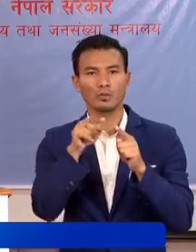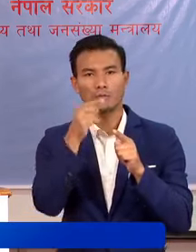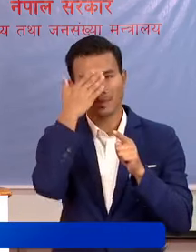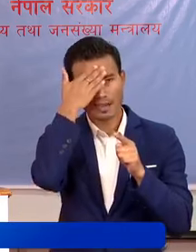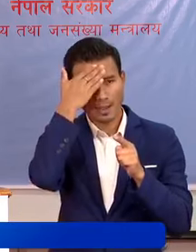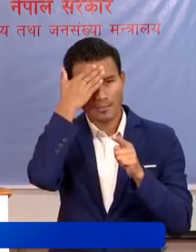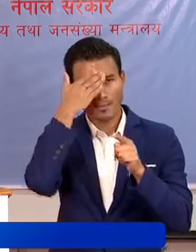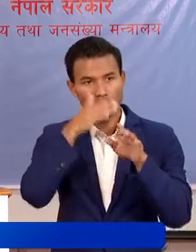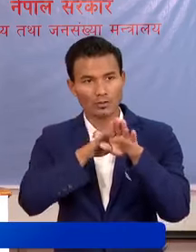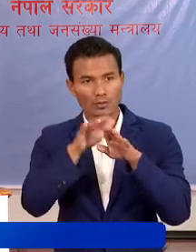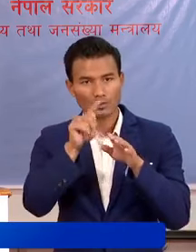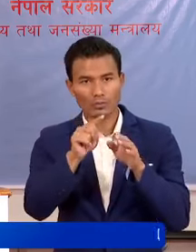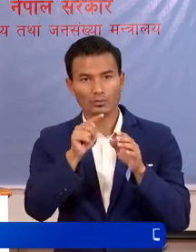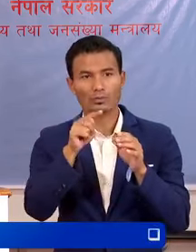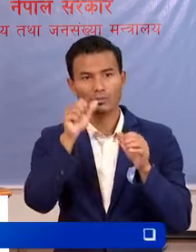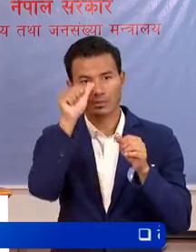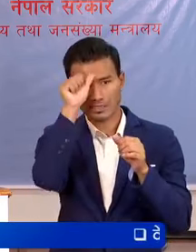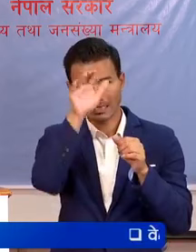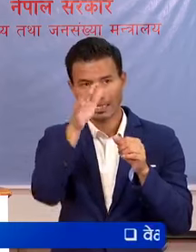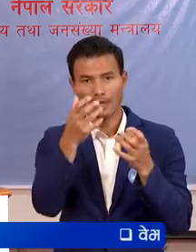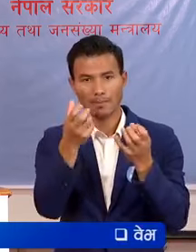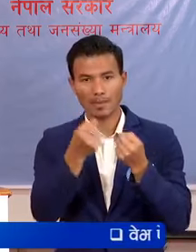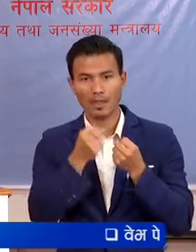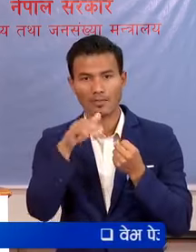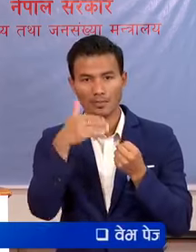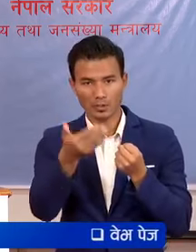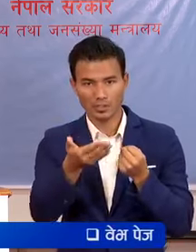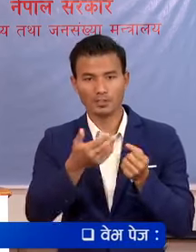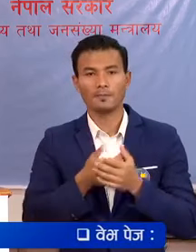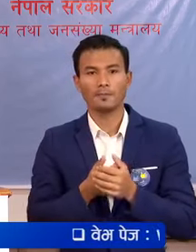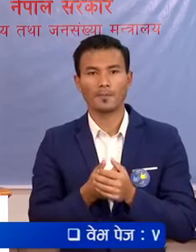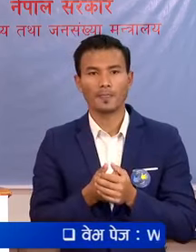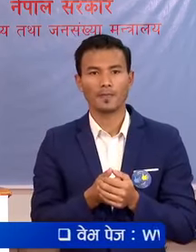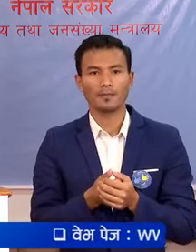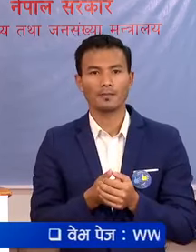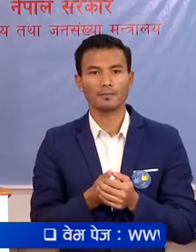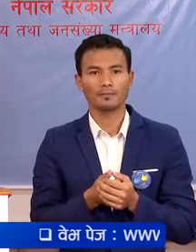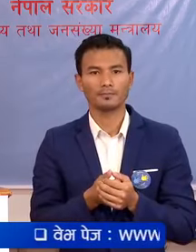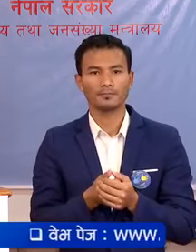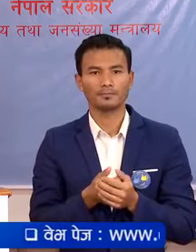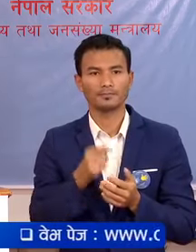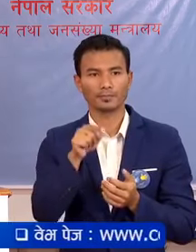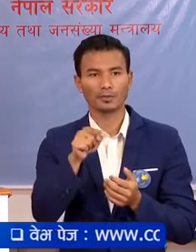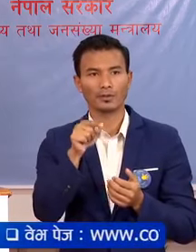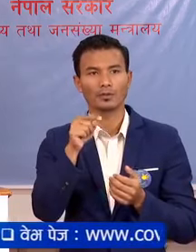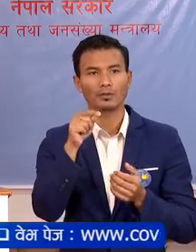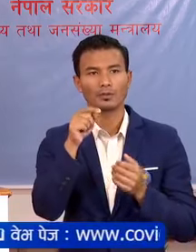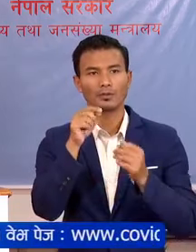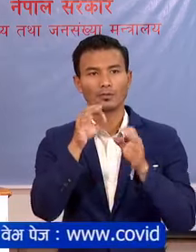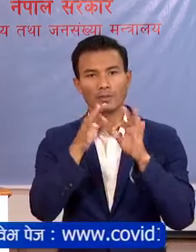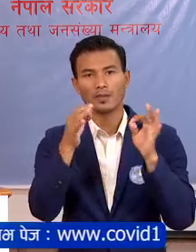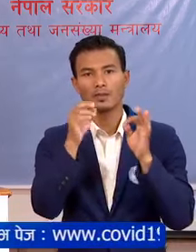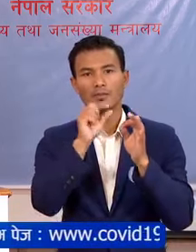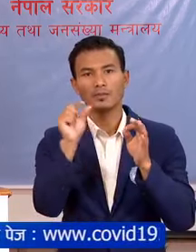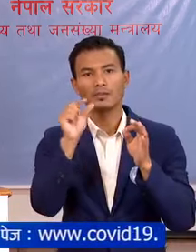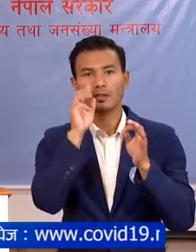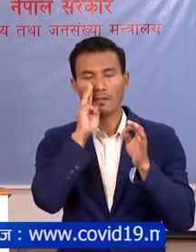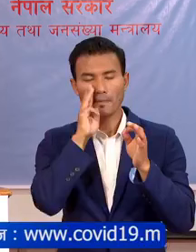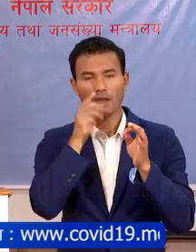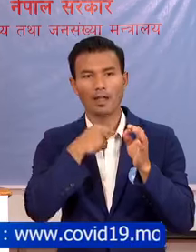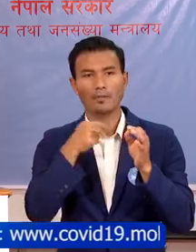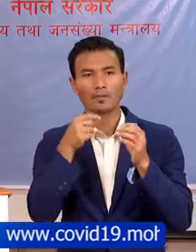को बीरामी को जानकारी प्राप्त भाहिशके पची इडिसीडी मा बायको केस